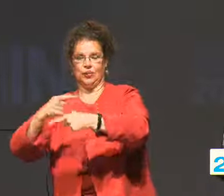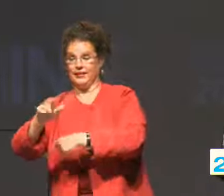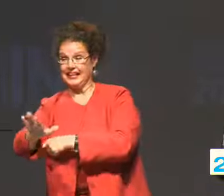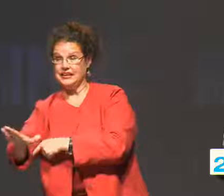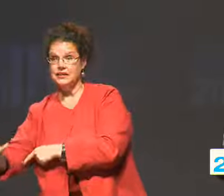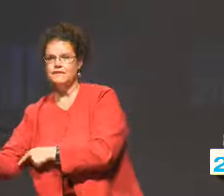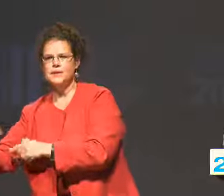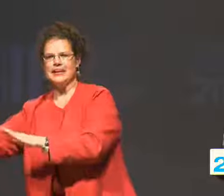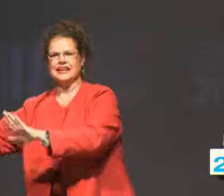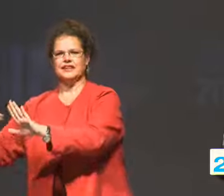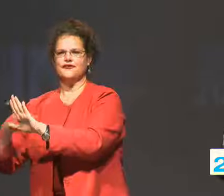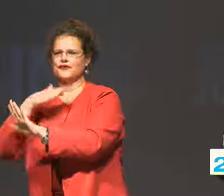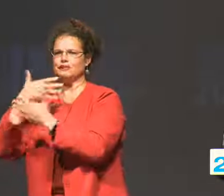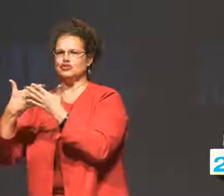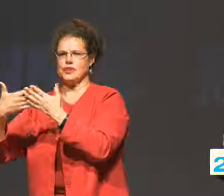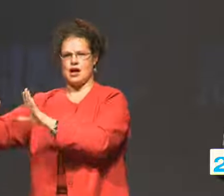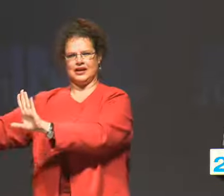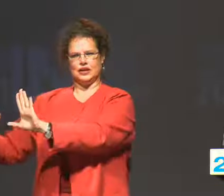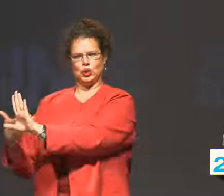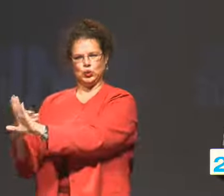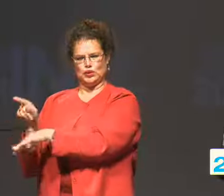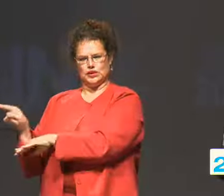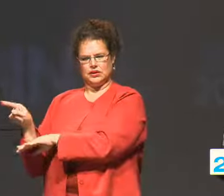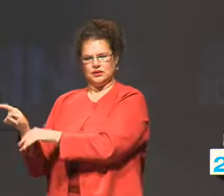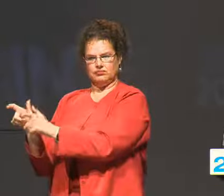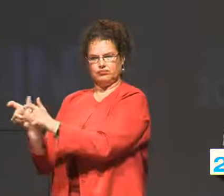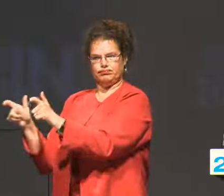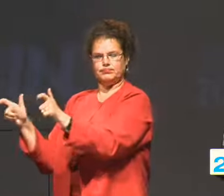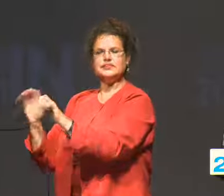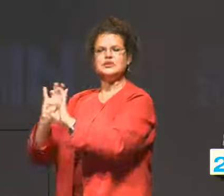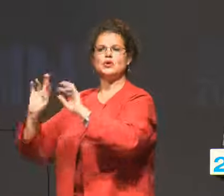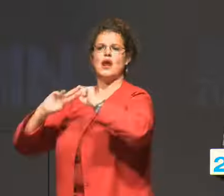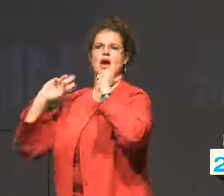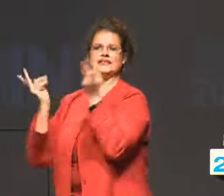Schweizer. Hier aufgewachsen, hier geboren.